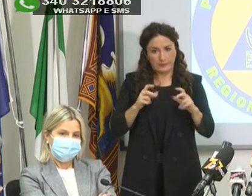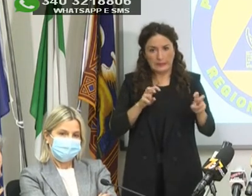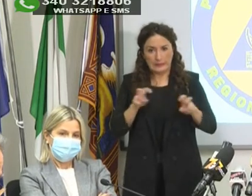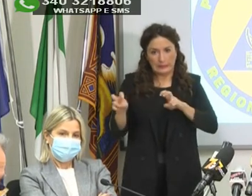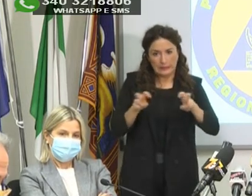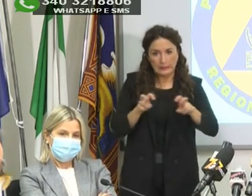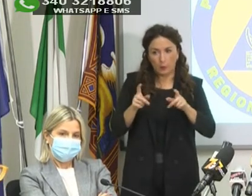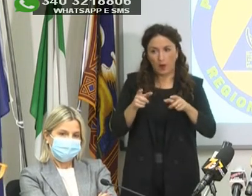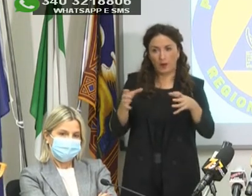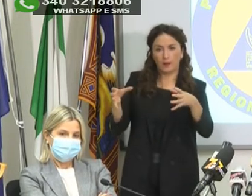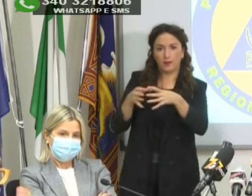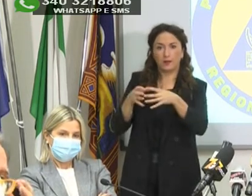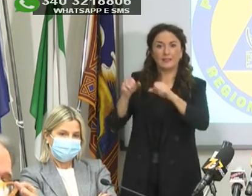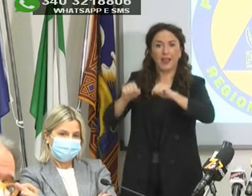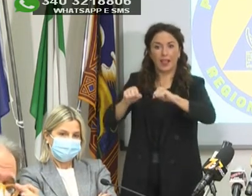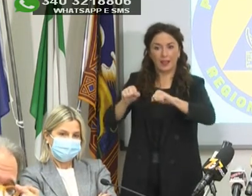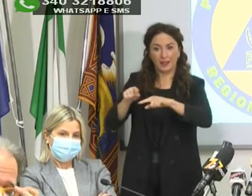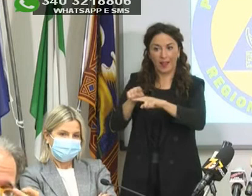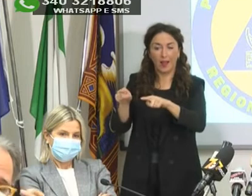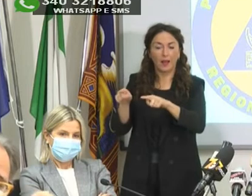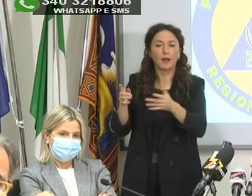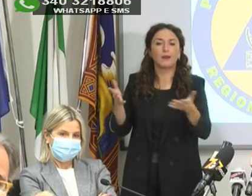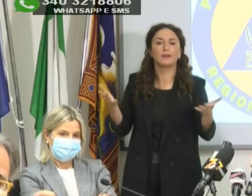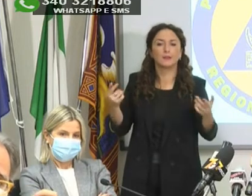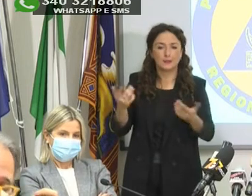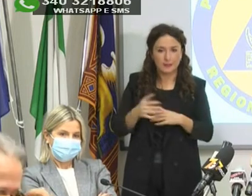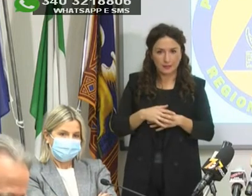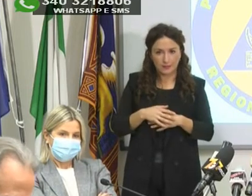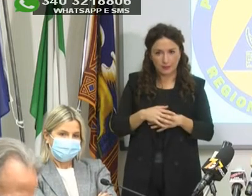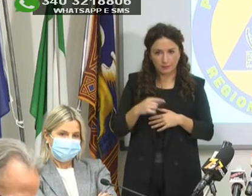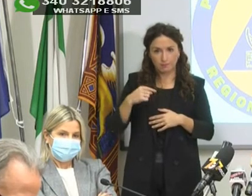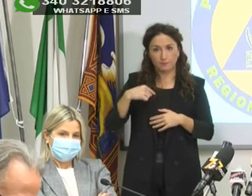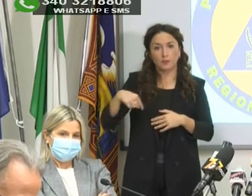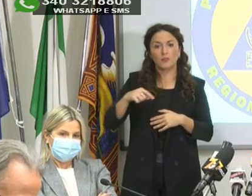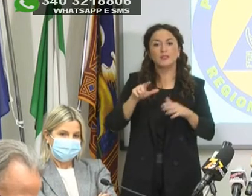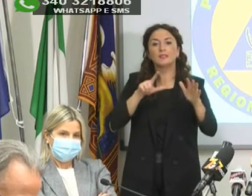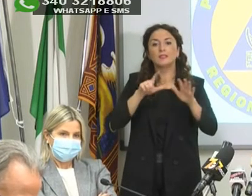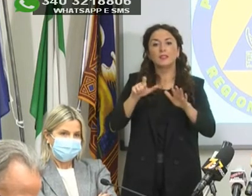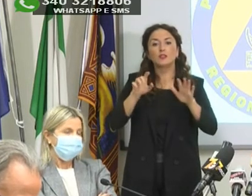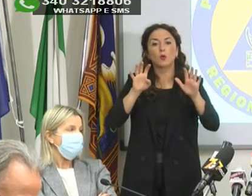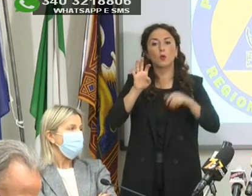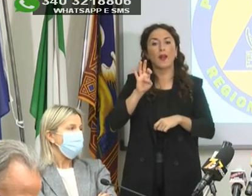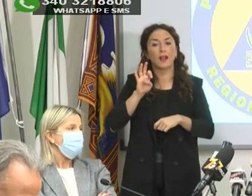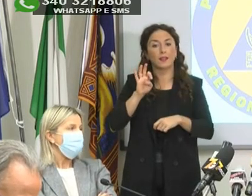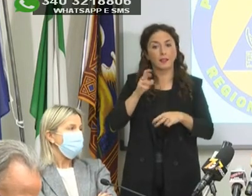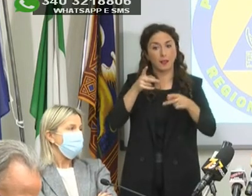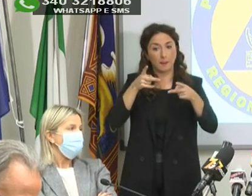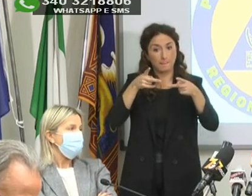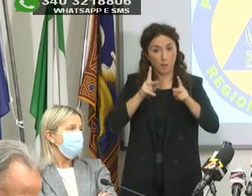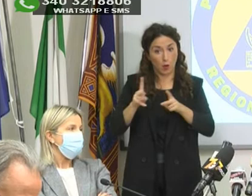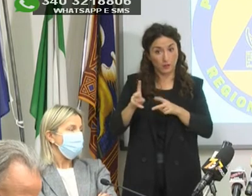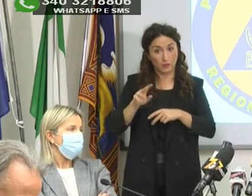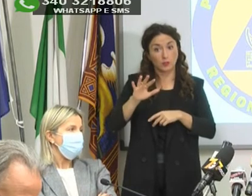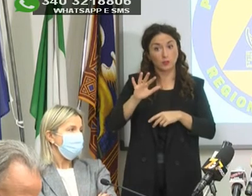alla sanità, però noi ci siamo. Guardate, stamattina ho detto, noi abbiamo 740 posti nei